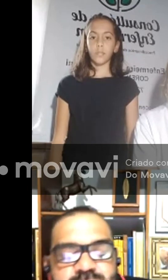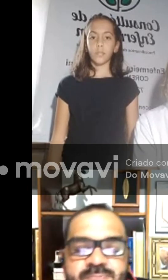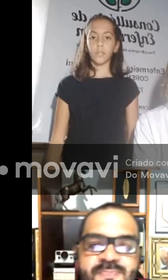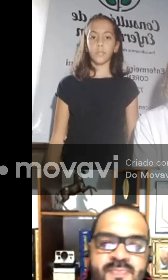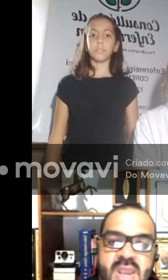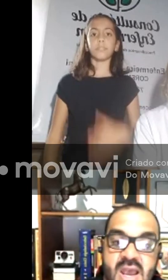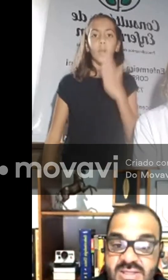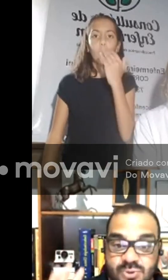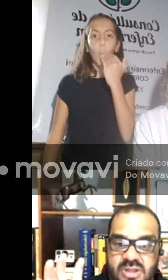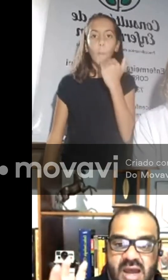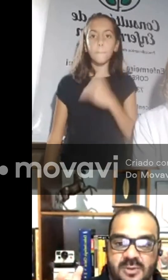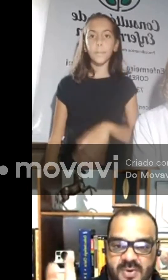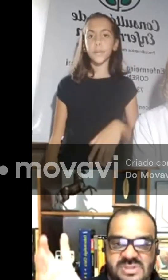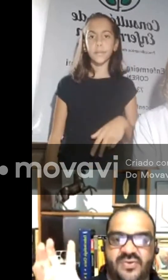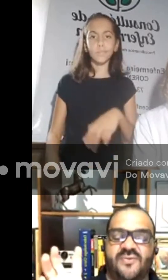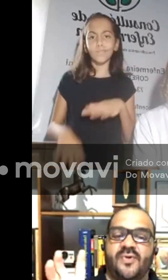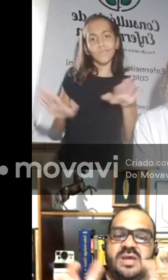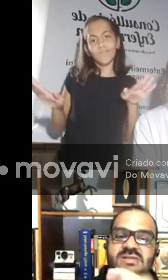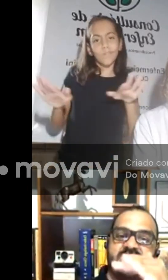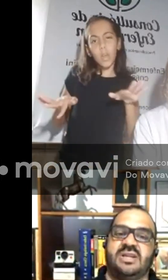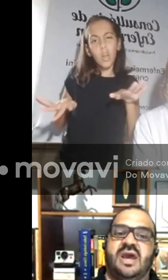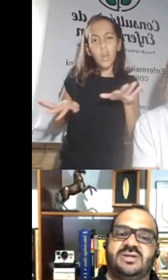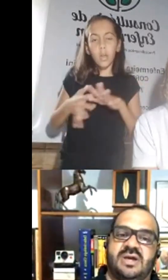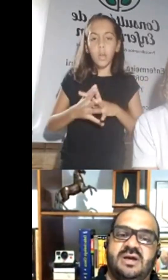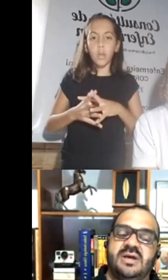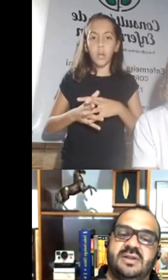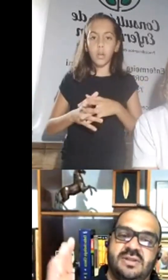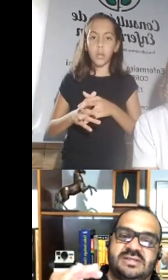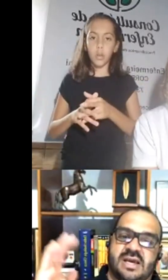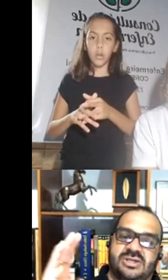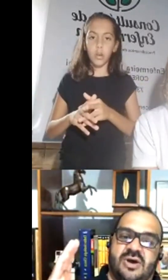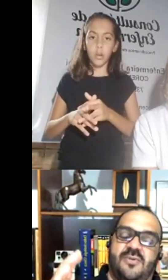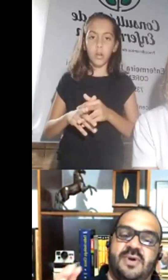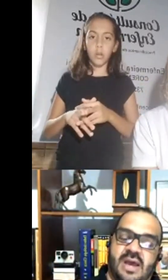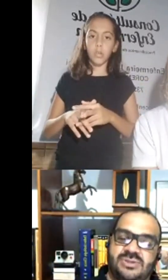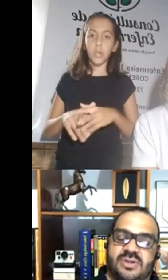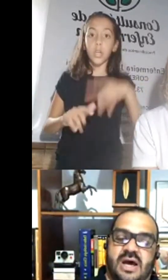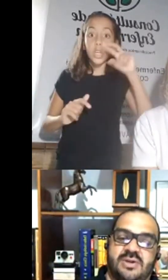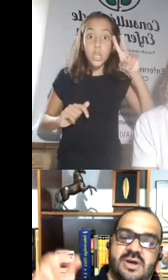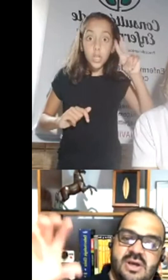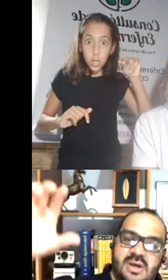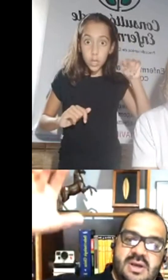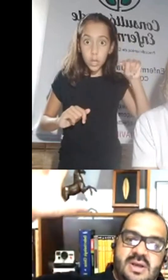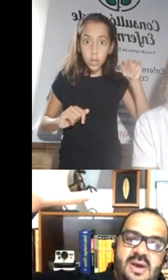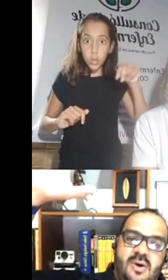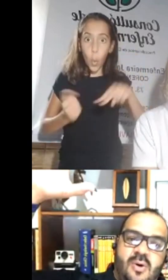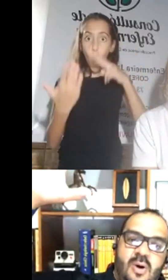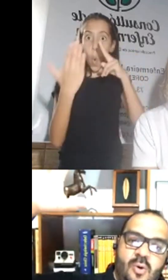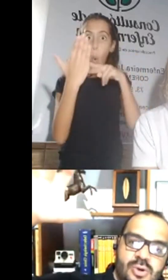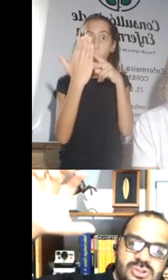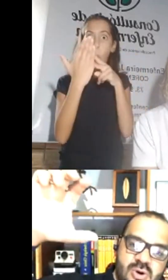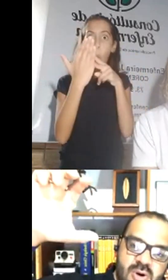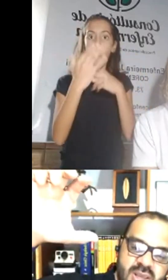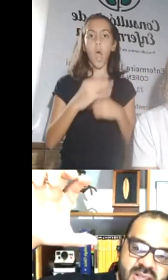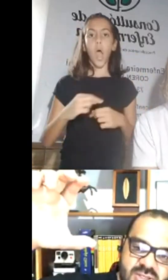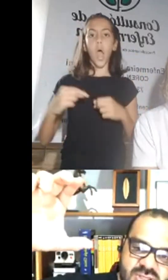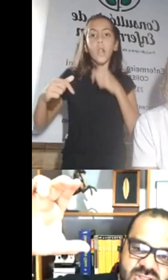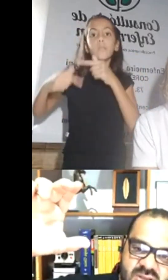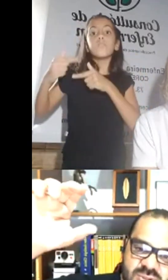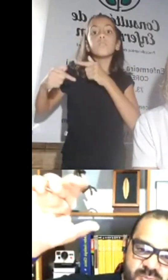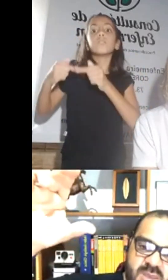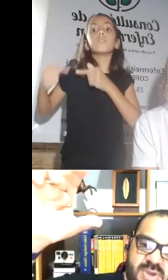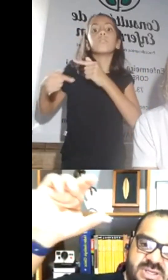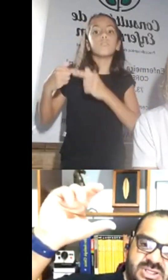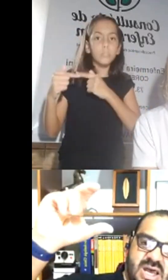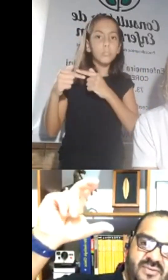isso. Resultado, para você ver a influência genética nessa questão. Resultado, os índios,